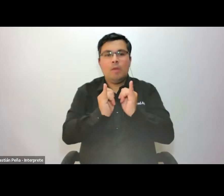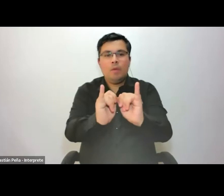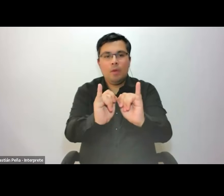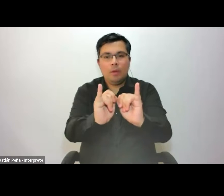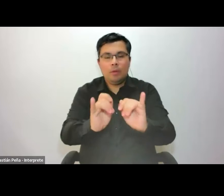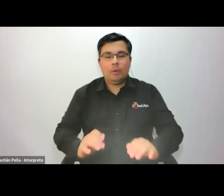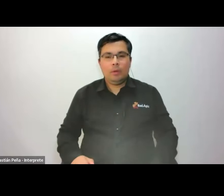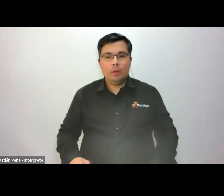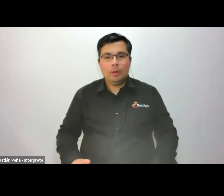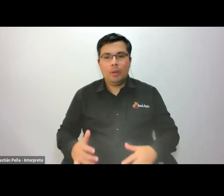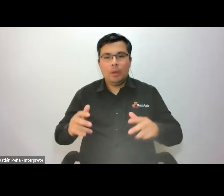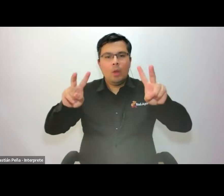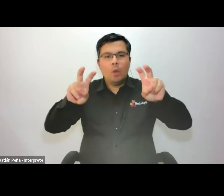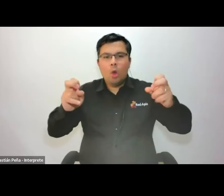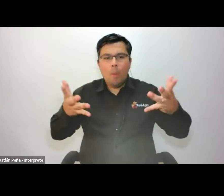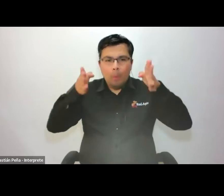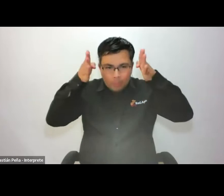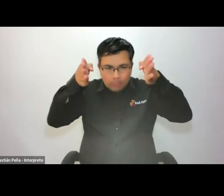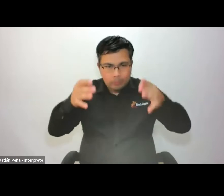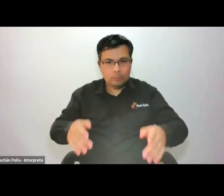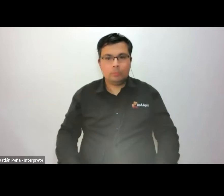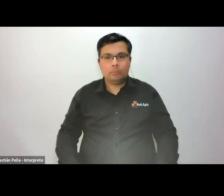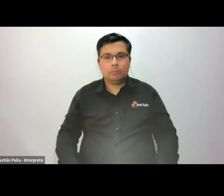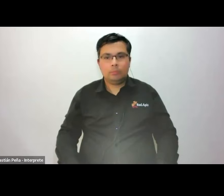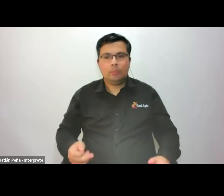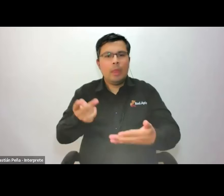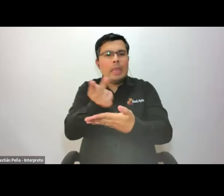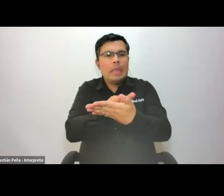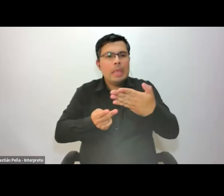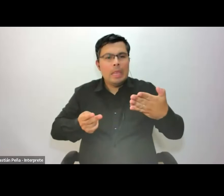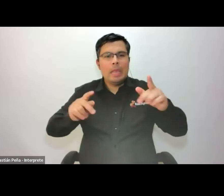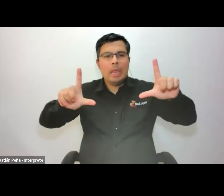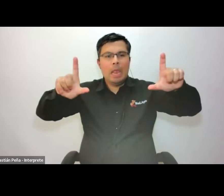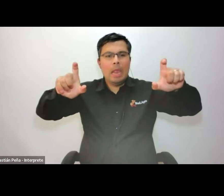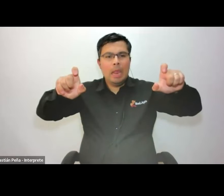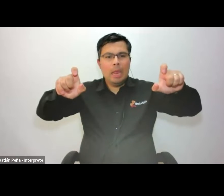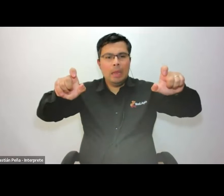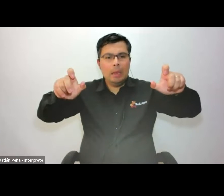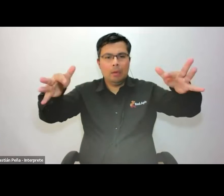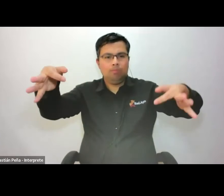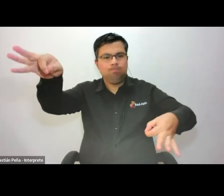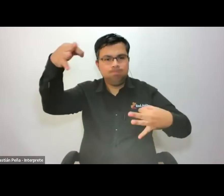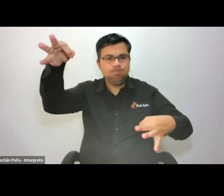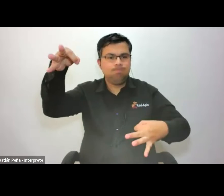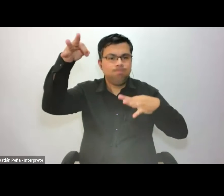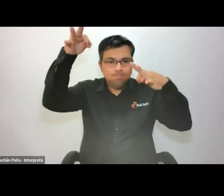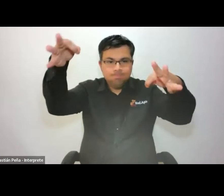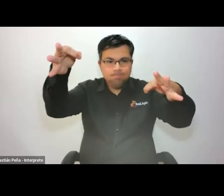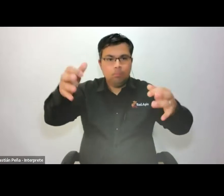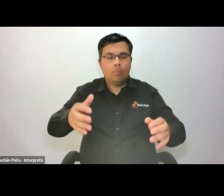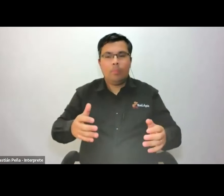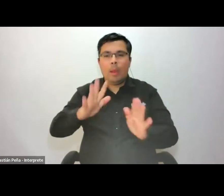tienen que colocarse básicamente un cartel que tiene que informar los derechos respecto de las